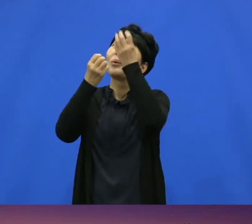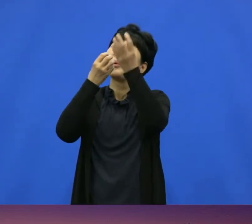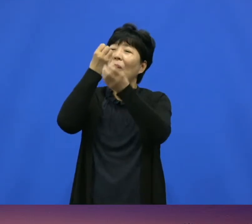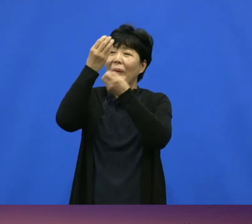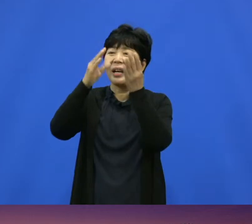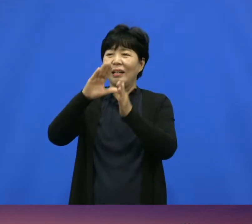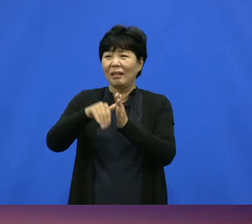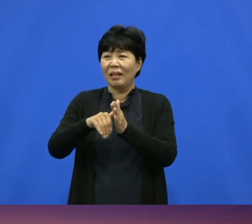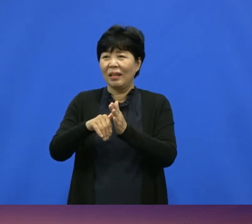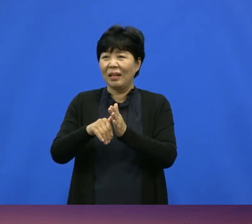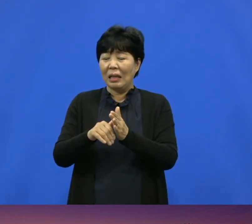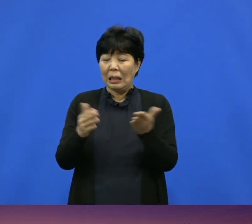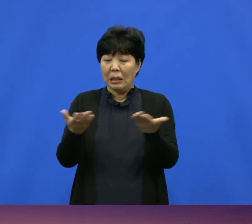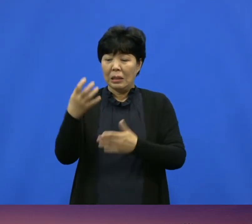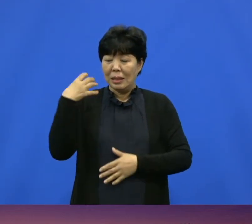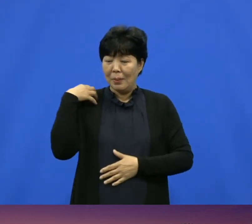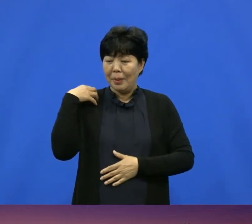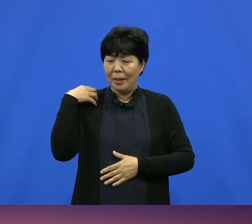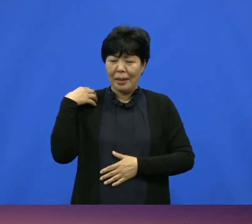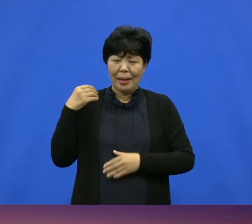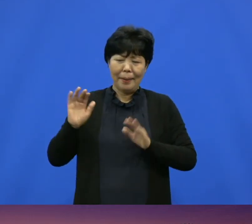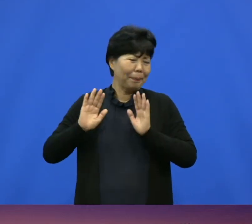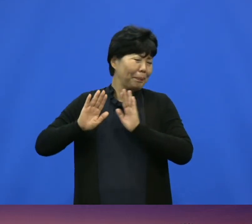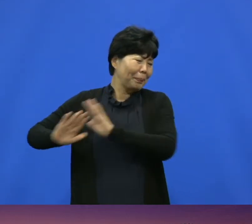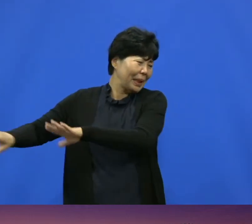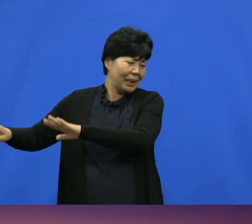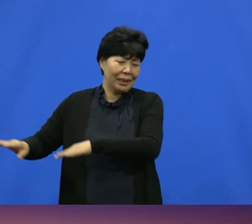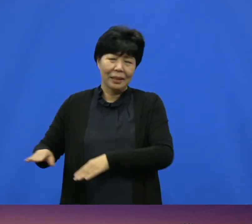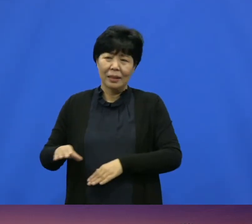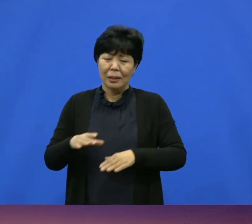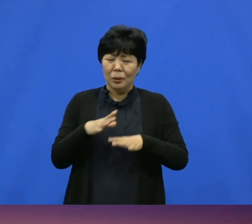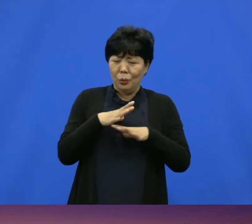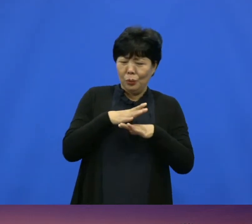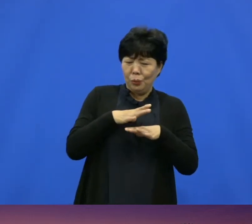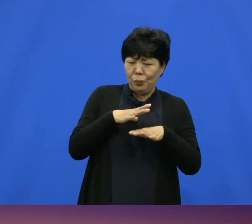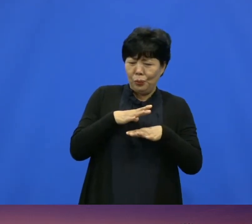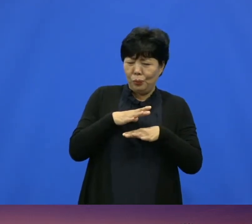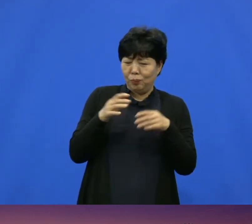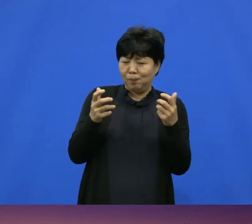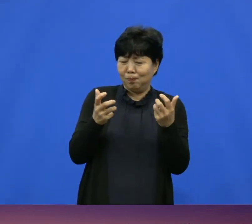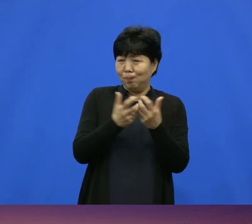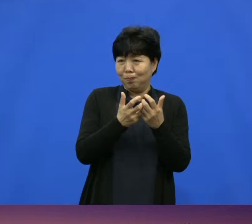사명을 내팽개치고 도망을 쳐요. 두려움이 밀려와요. 충격을 받아요.